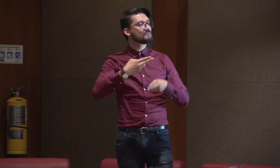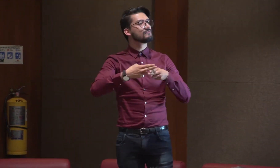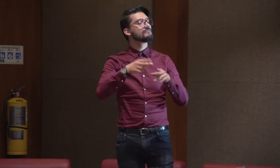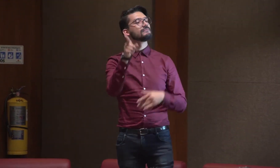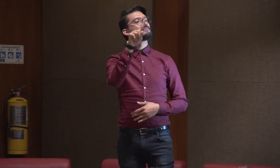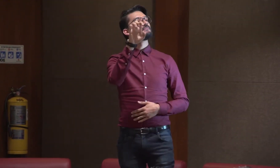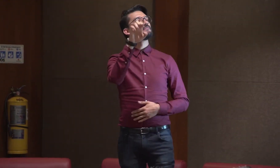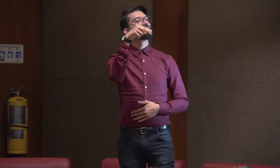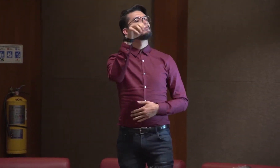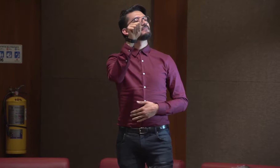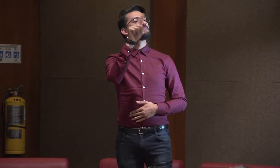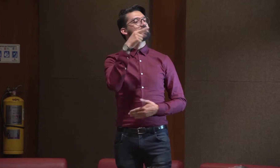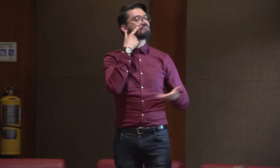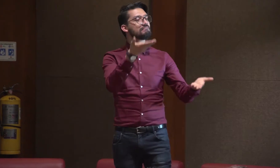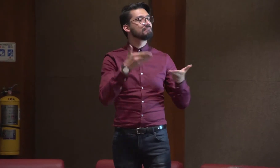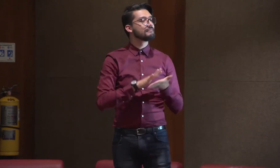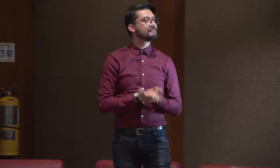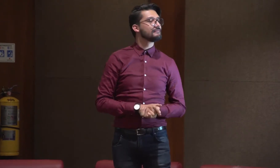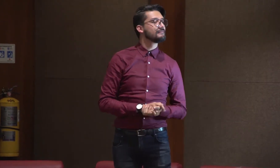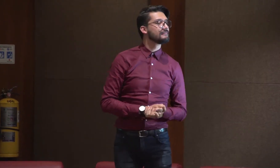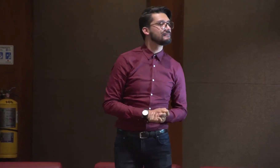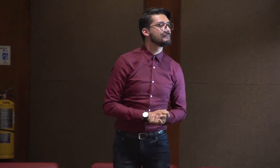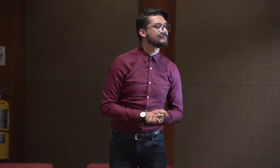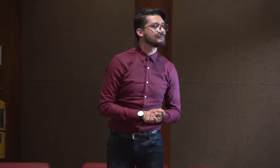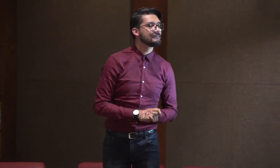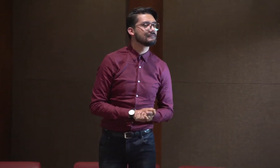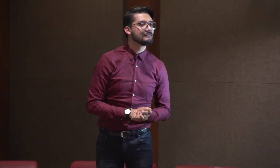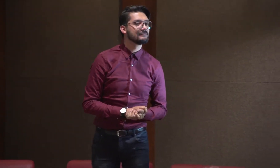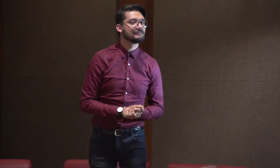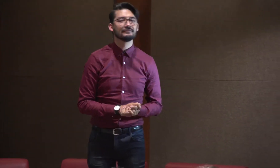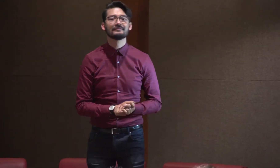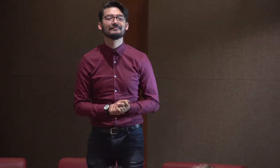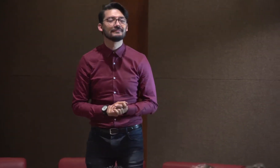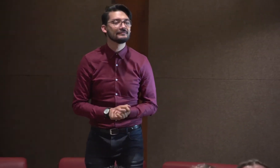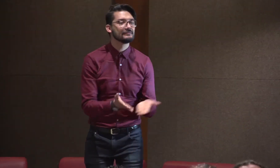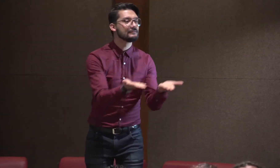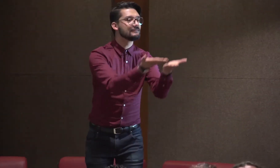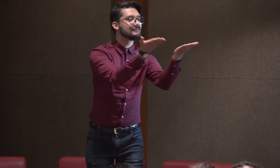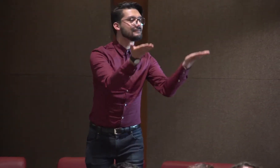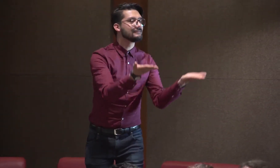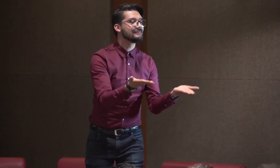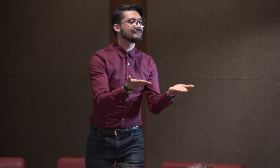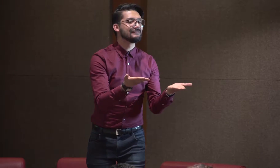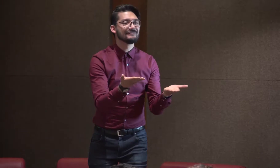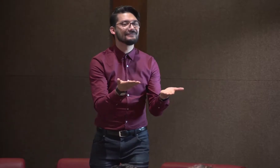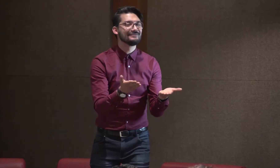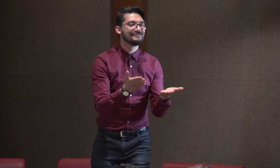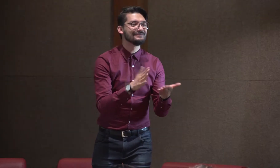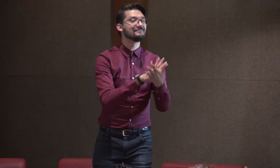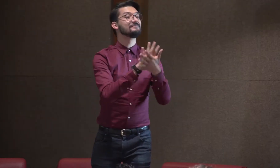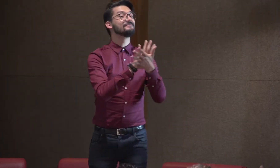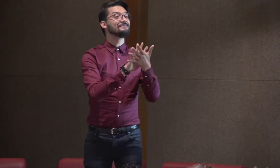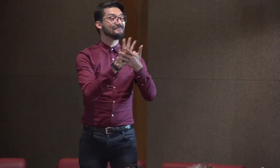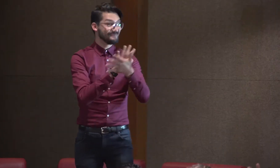Bien, vamos a hacer un paréntesis. Quisiera entonces que recordemos el concepto o la palabra de señas. ¿Cómo